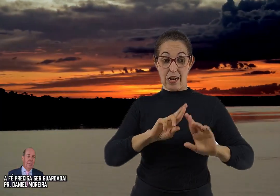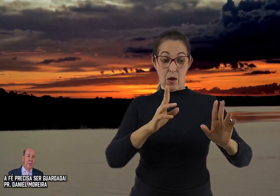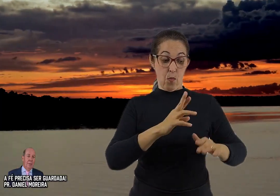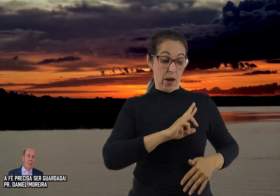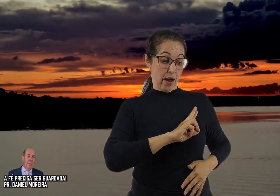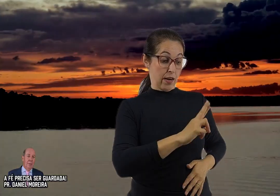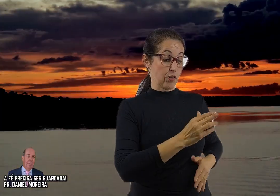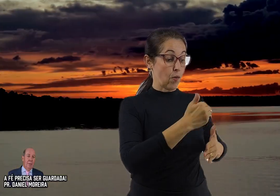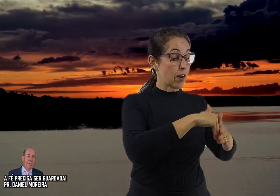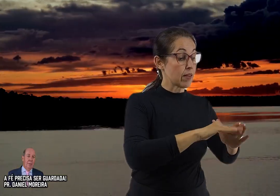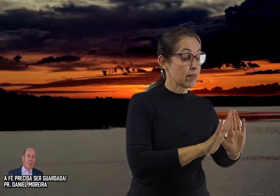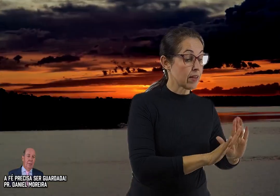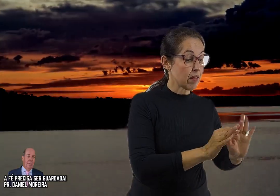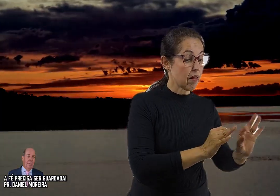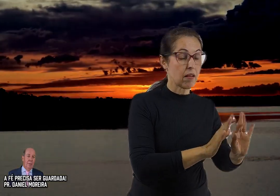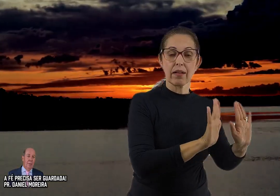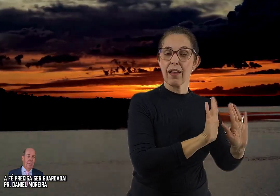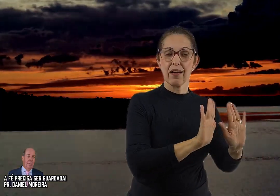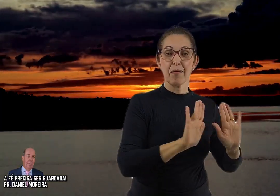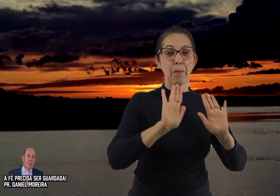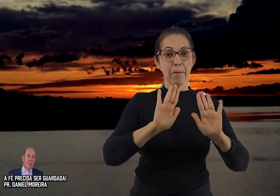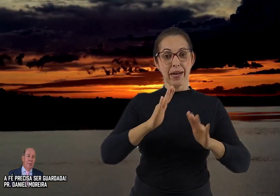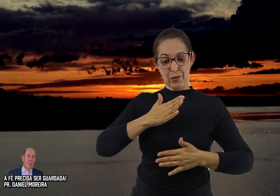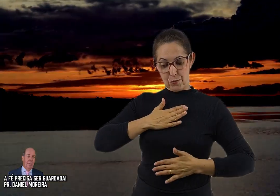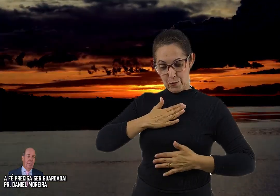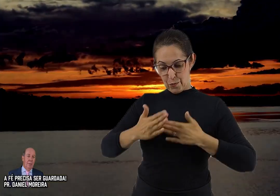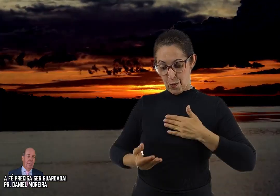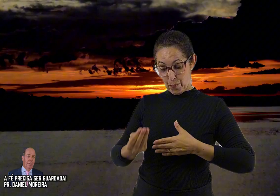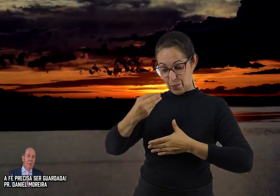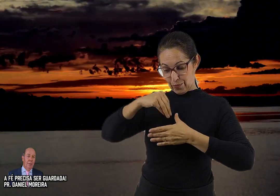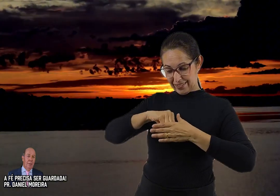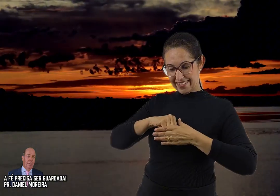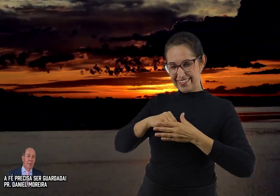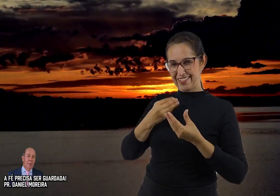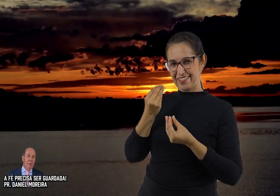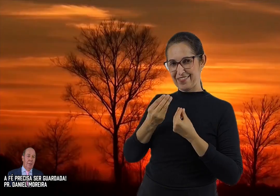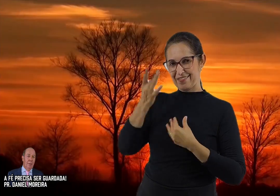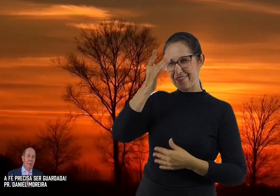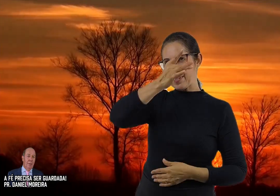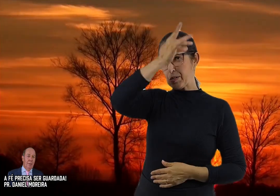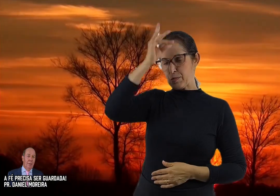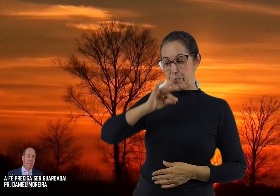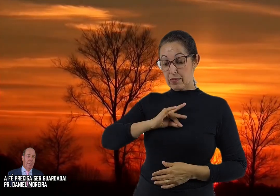de um corpo, através da operação do Espírito Santo.